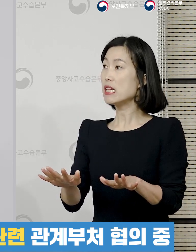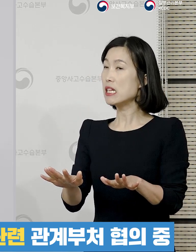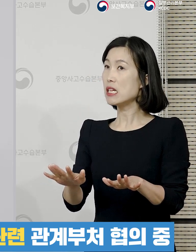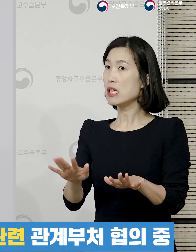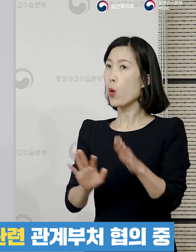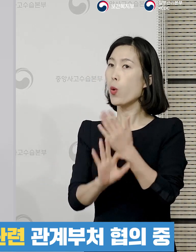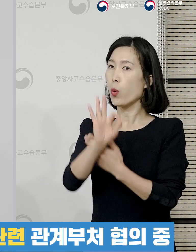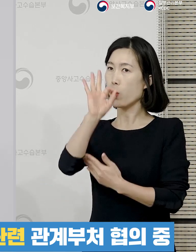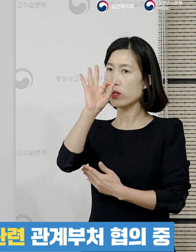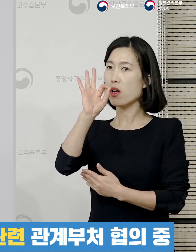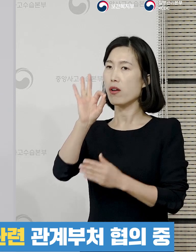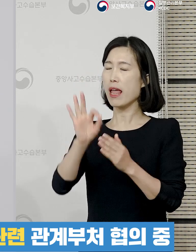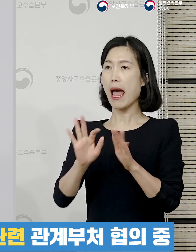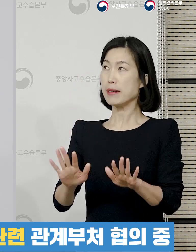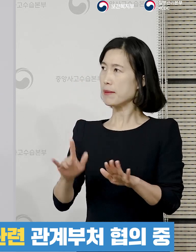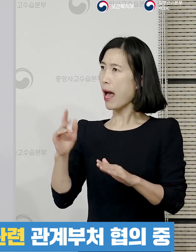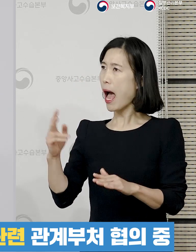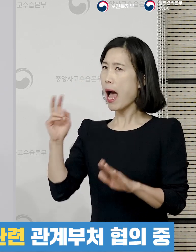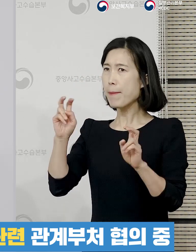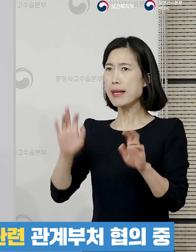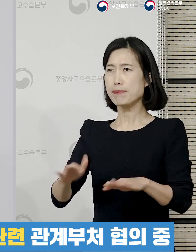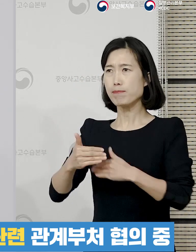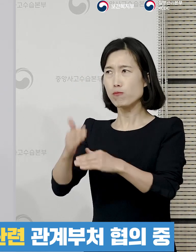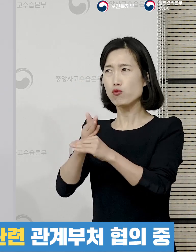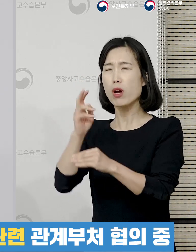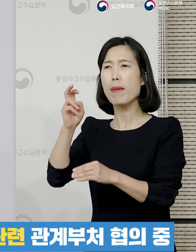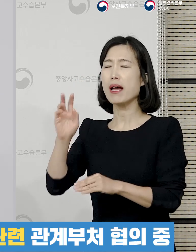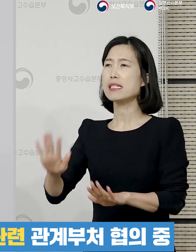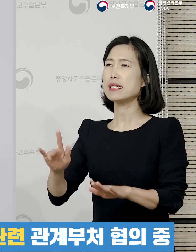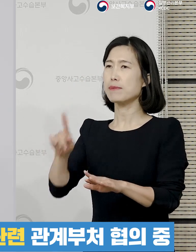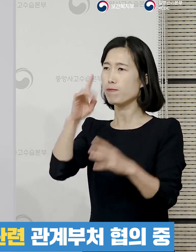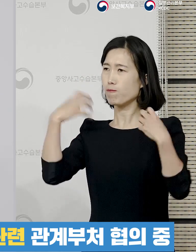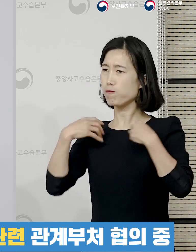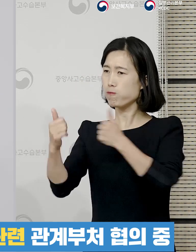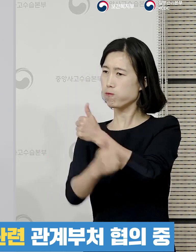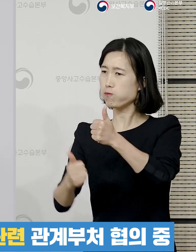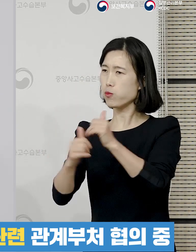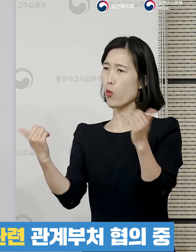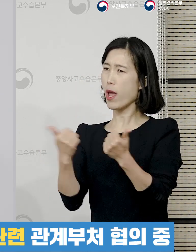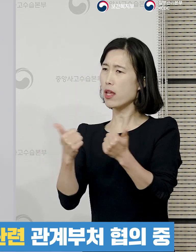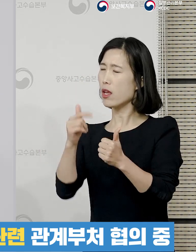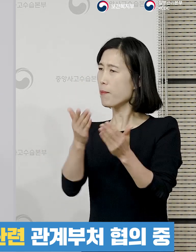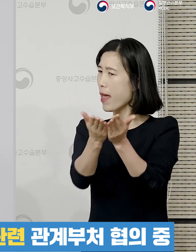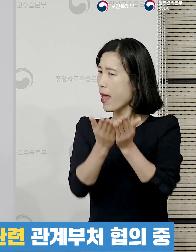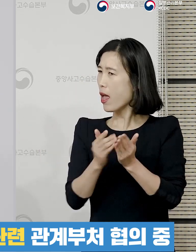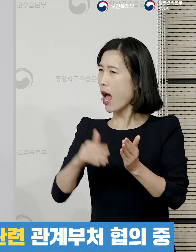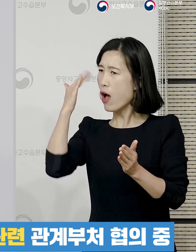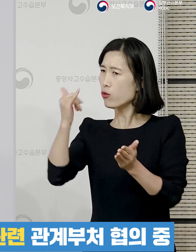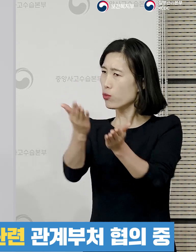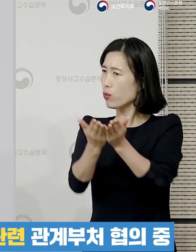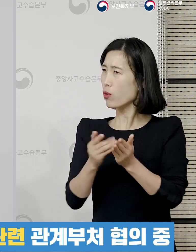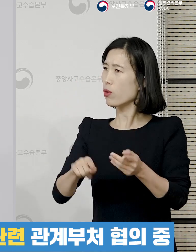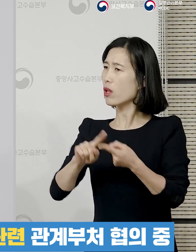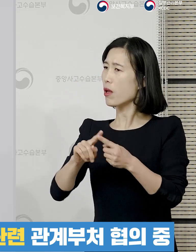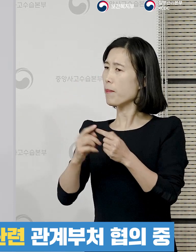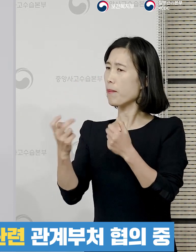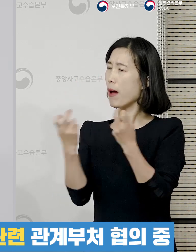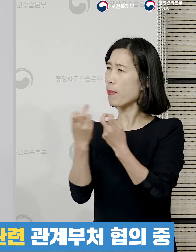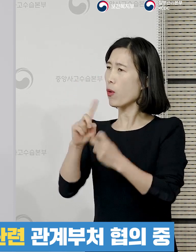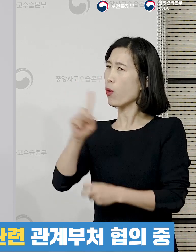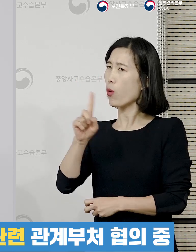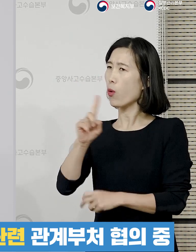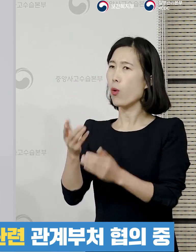이 부분에 대해서는 오늘 오전에 지금 아마 진행이 되고 있을 텐데요. 관계부처들 같이 협의를